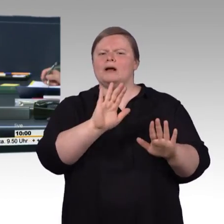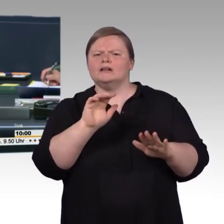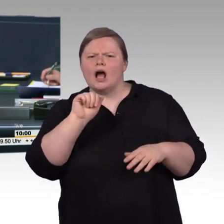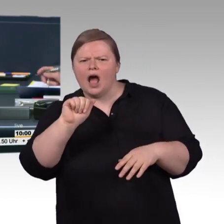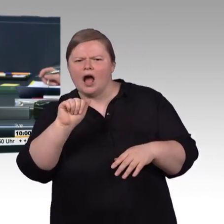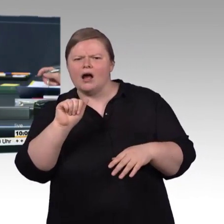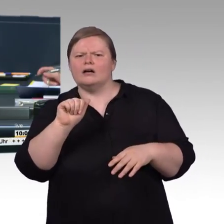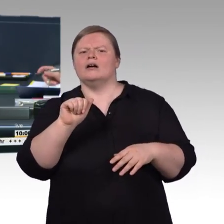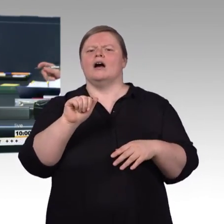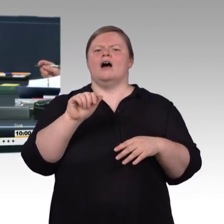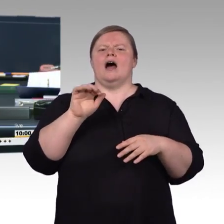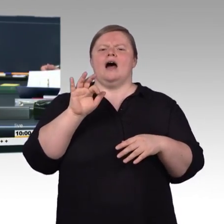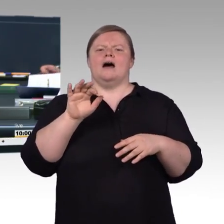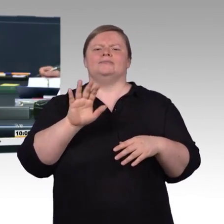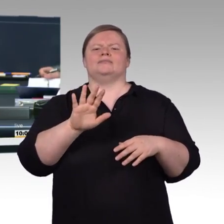Wie war es?